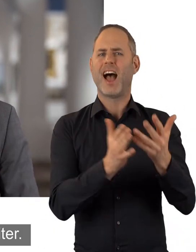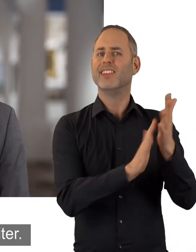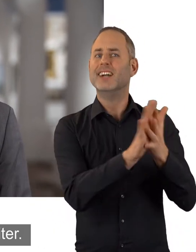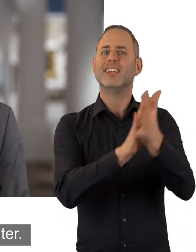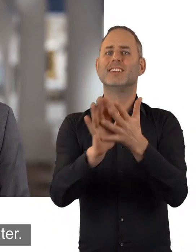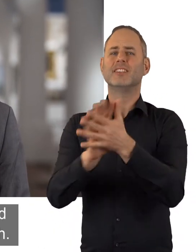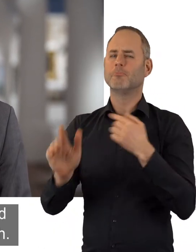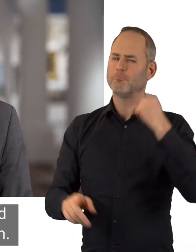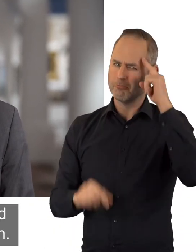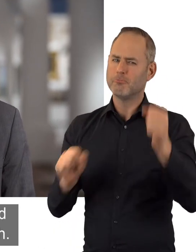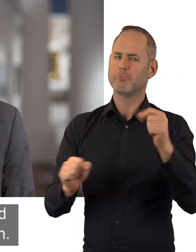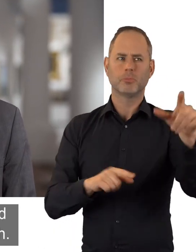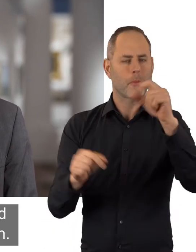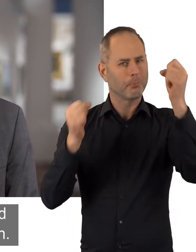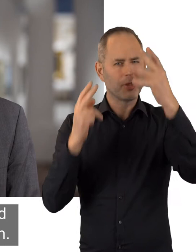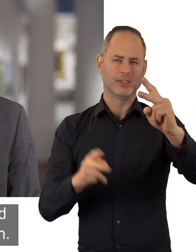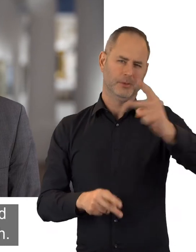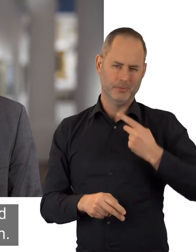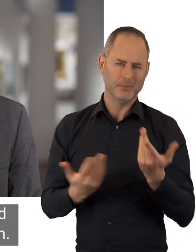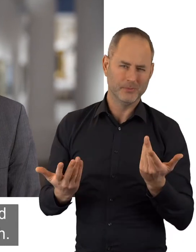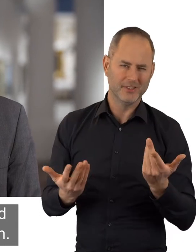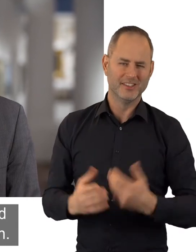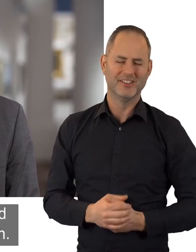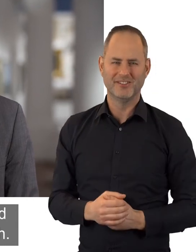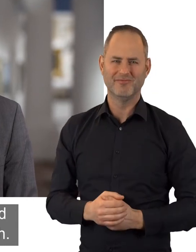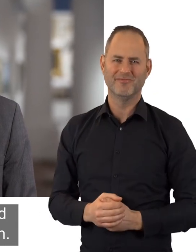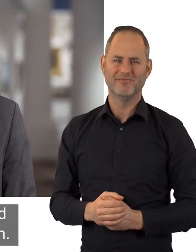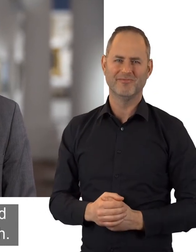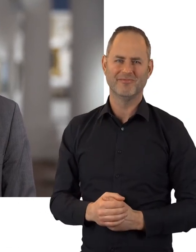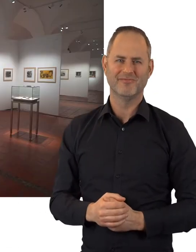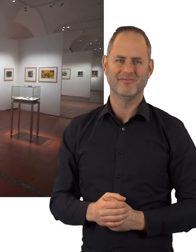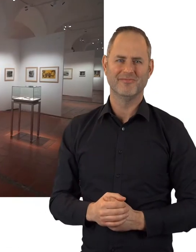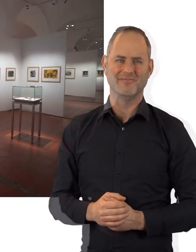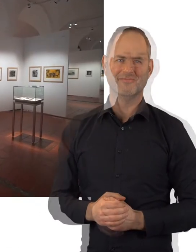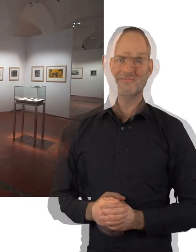davon weiter. Ich bin mir sicher, Sie sind begeistert, so wie ich auch.